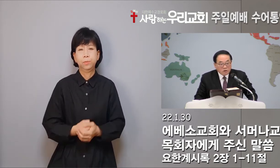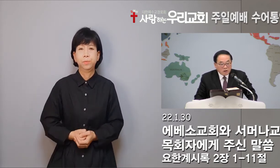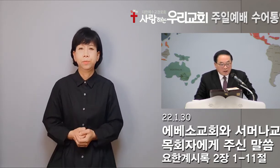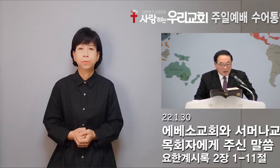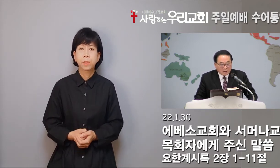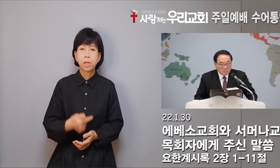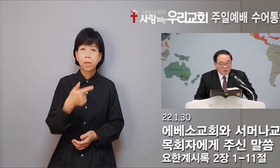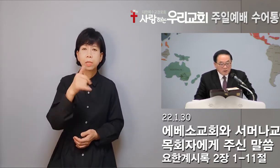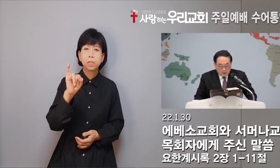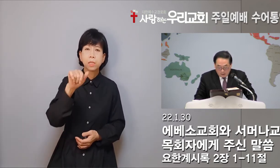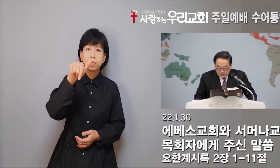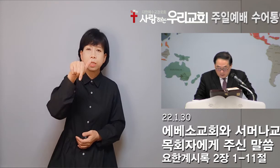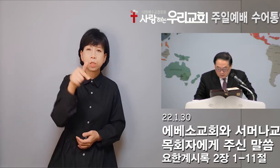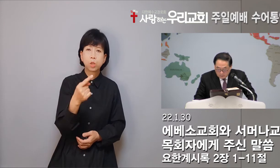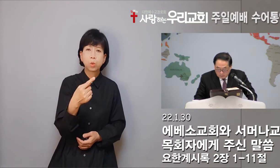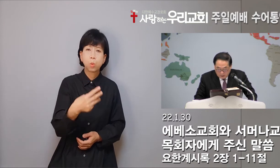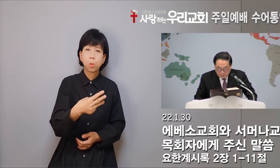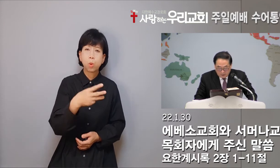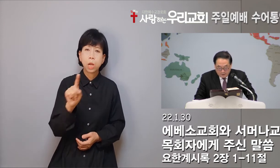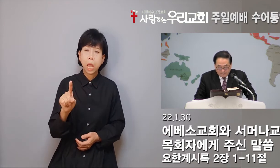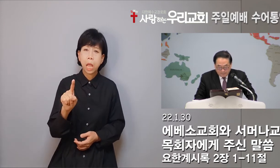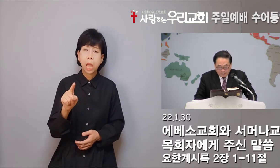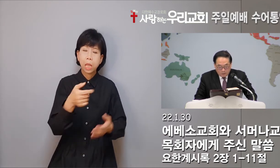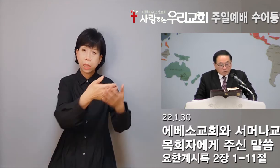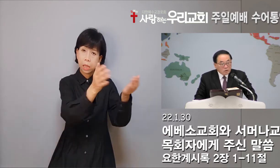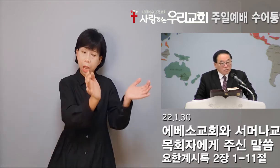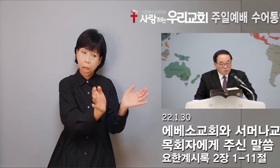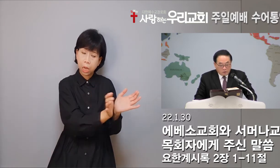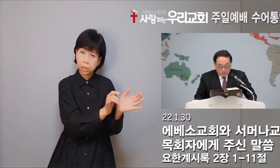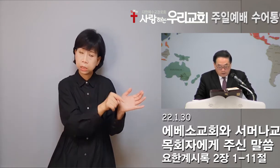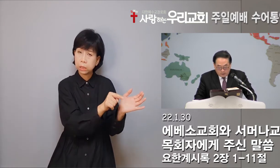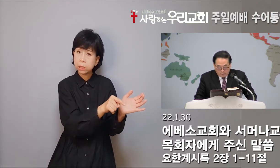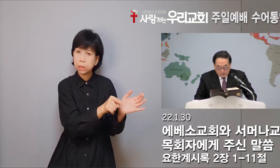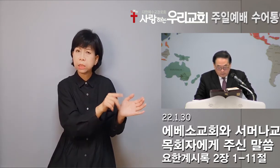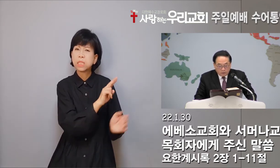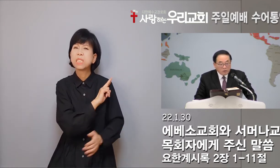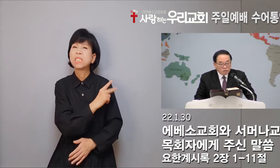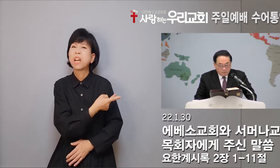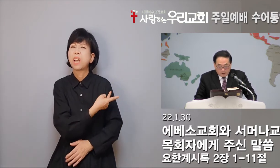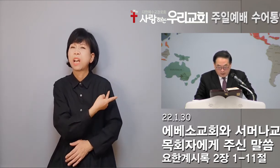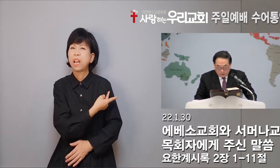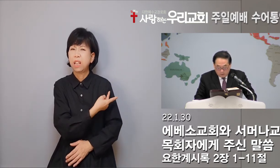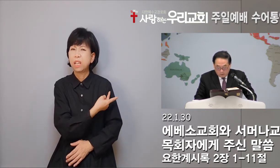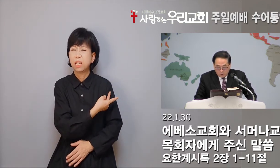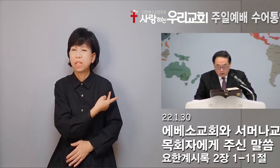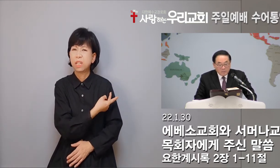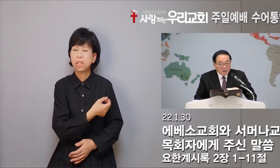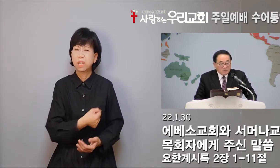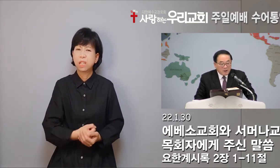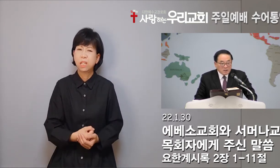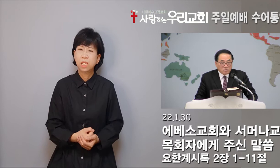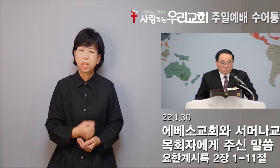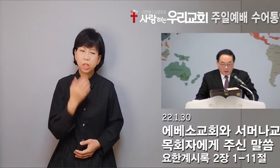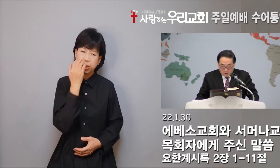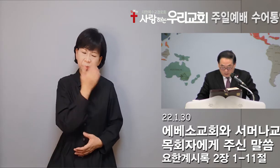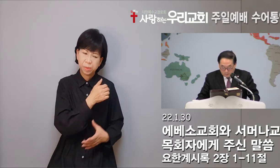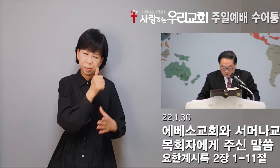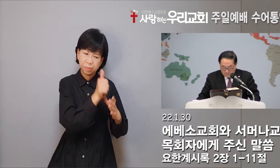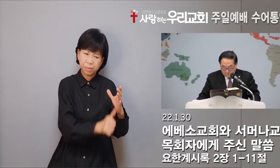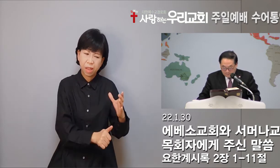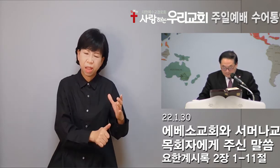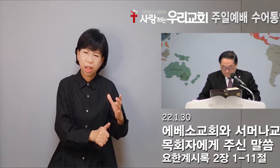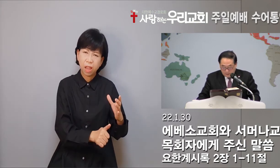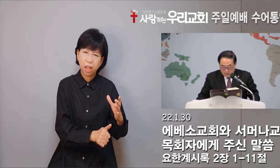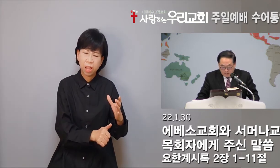교훈과 유사한 가르침을 주장합니다. 그 성도들을 꾀해서 우상 숭배를 하고 음행에 빠지도록 하는